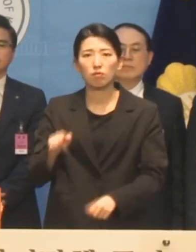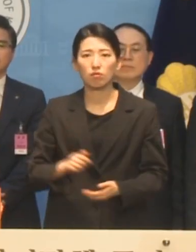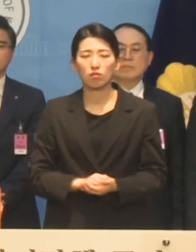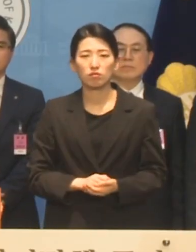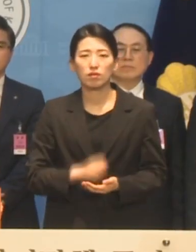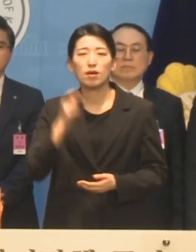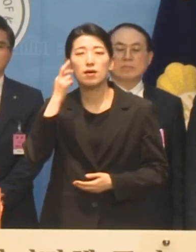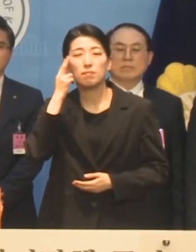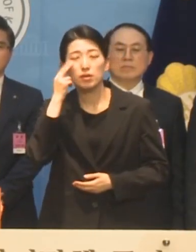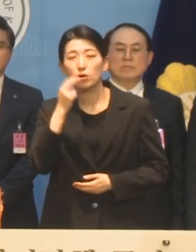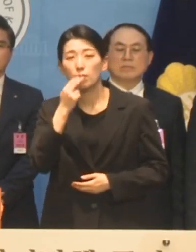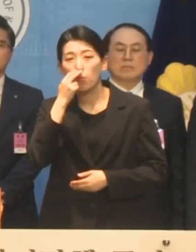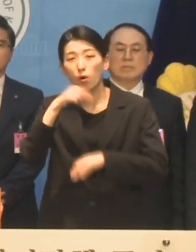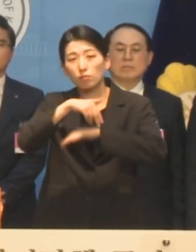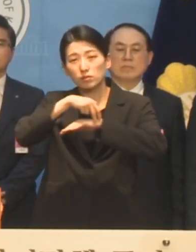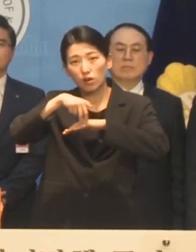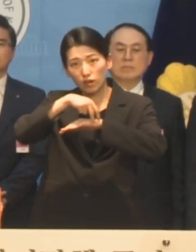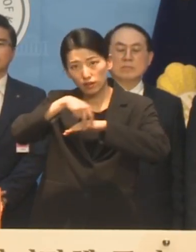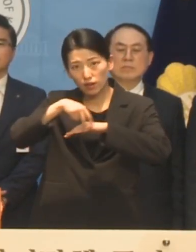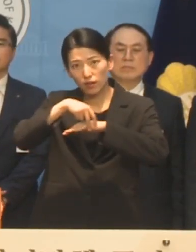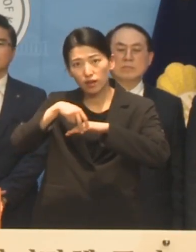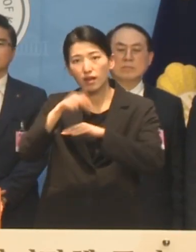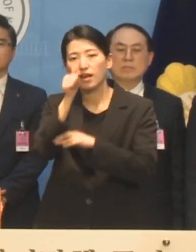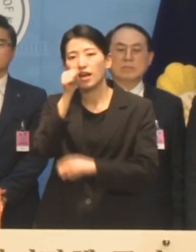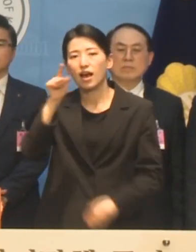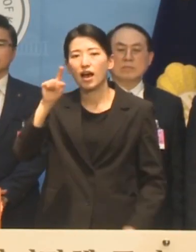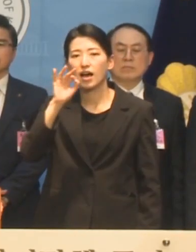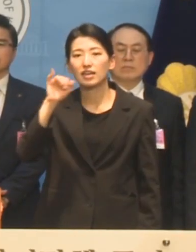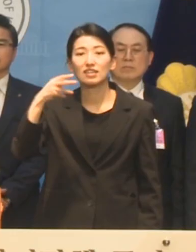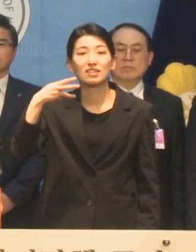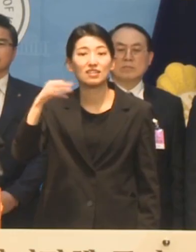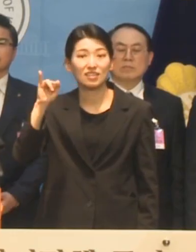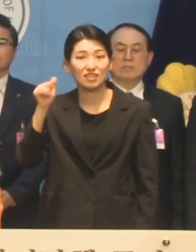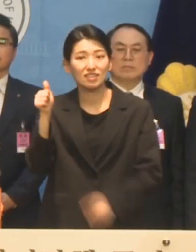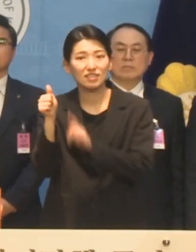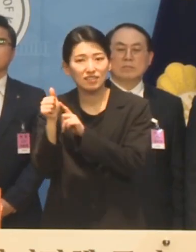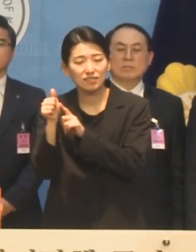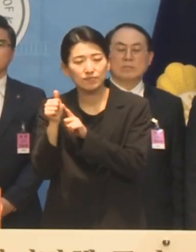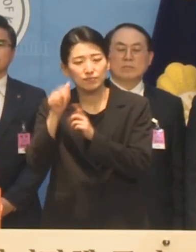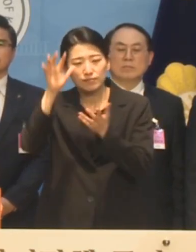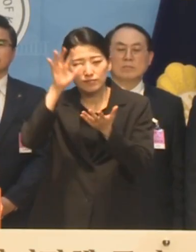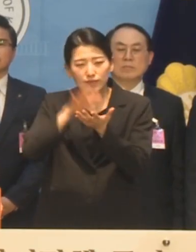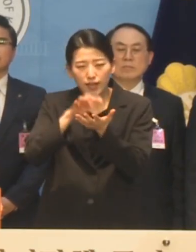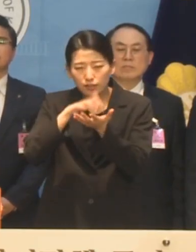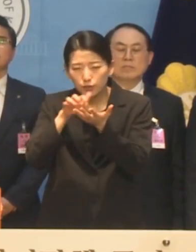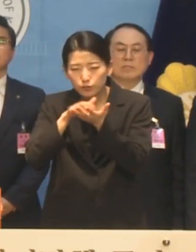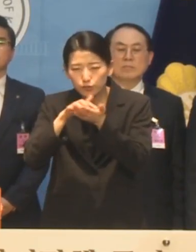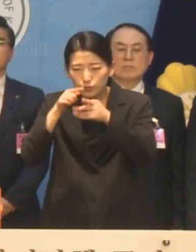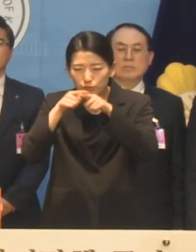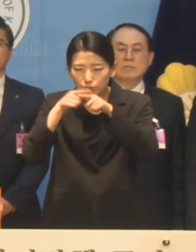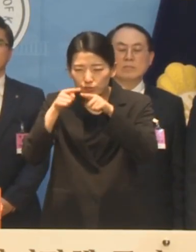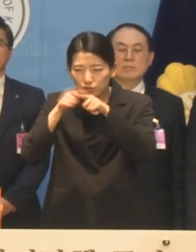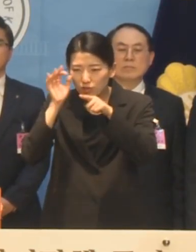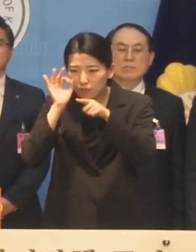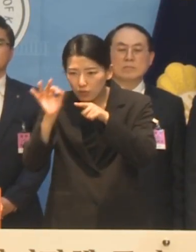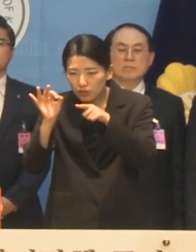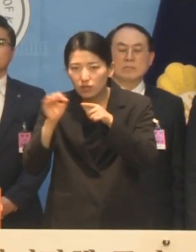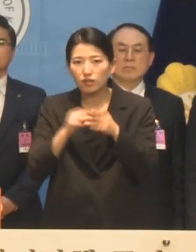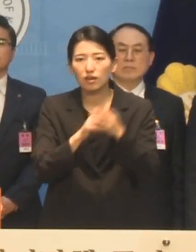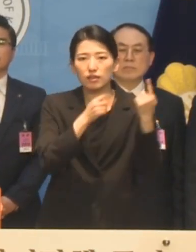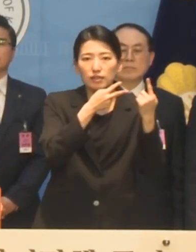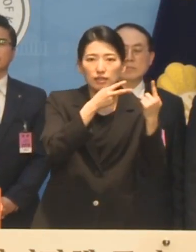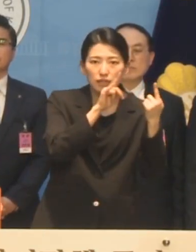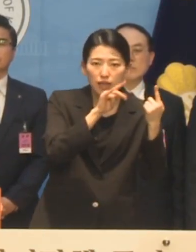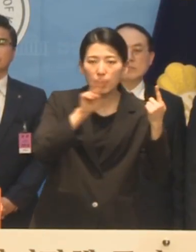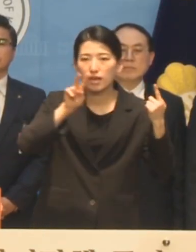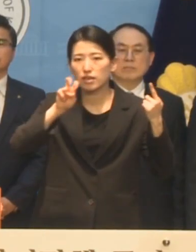설계자 헐버트 윌리엄 하인리히가 데이터를 분석해 발견한 것은 1대 29대